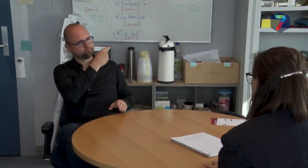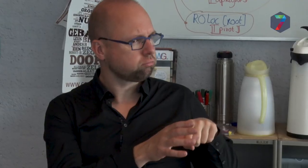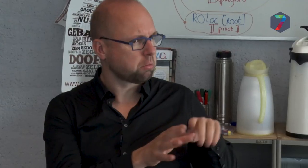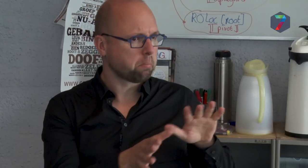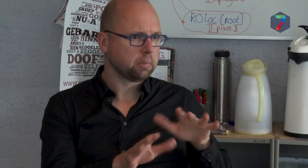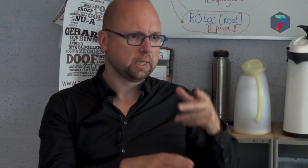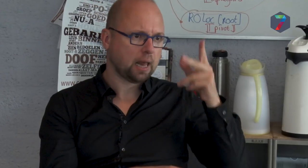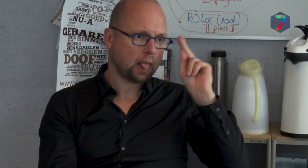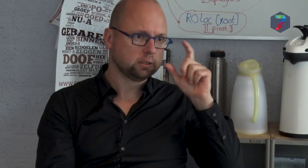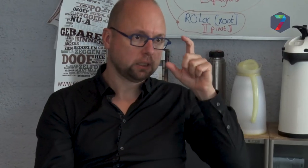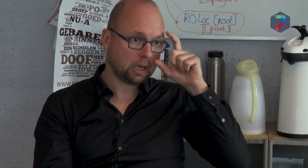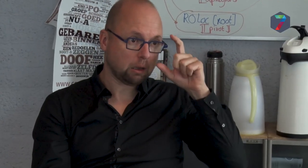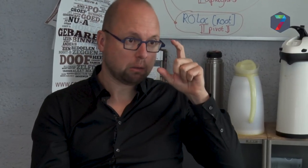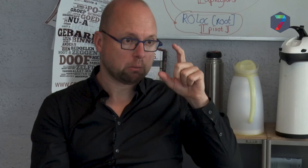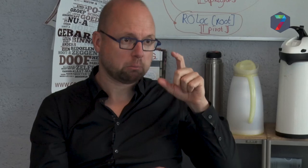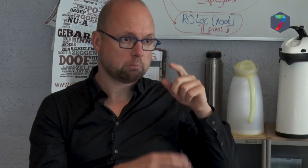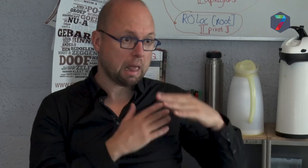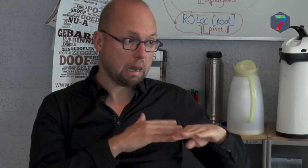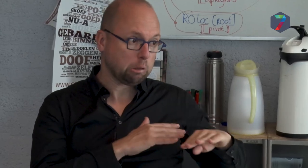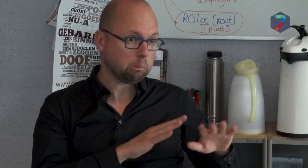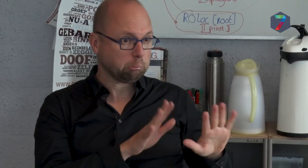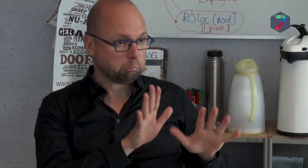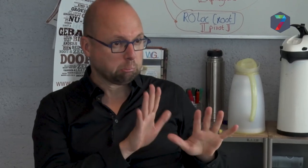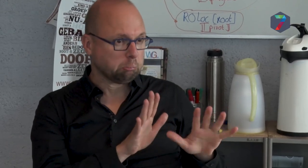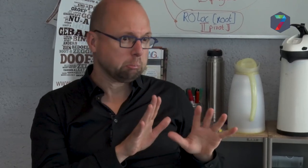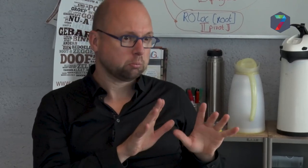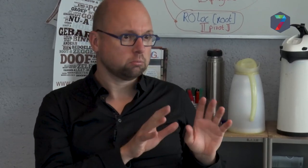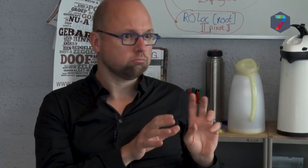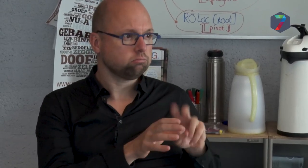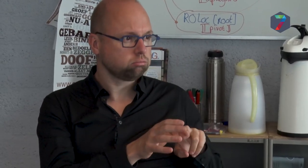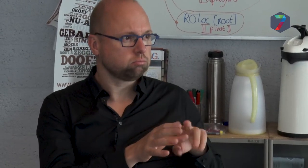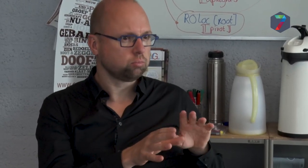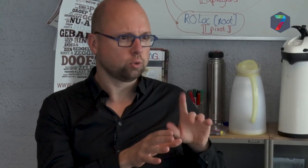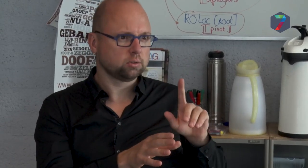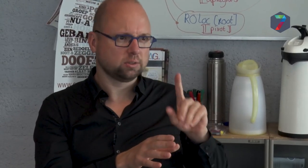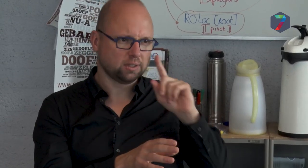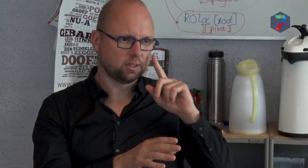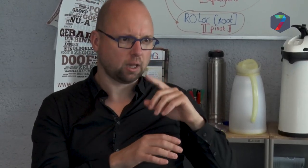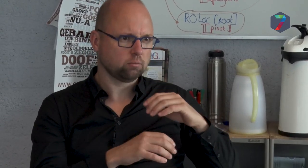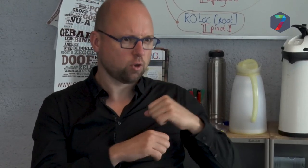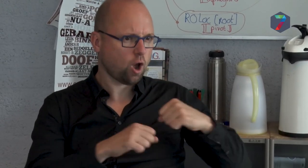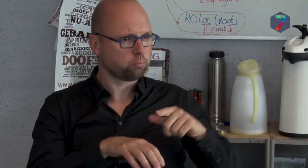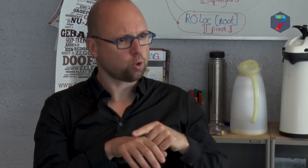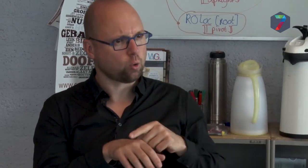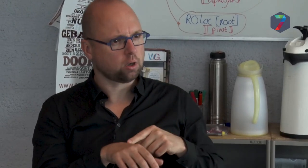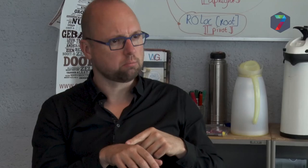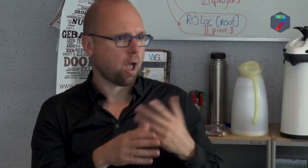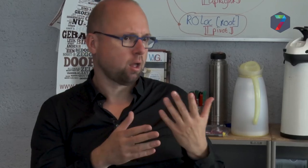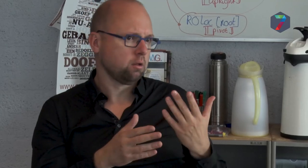zouden leren, dan zouden ze daar zelf later in hun leven plezier van hebben. Maar ook hun opa's en oma's bijvoorbeeld, die zouden er meteen